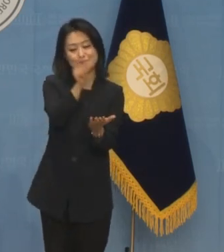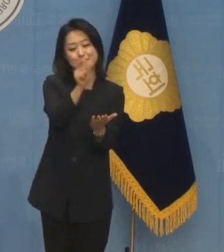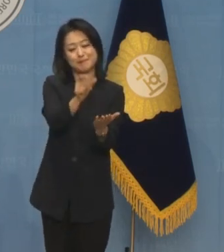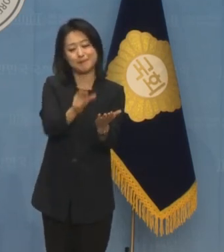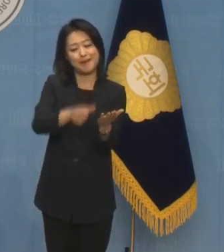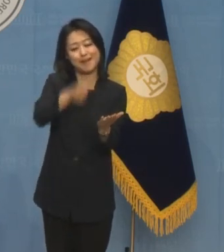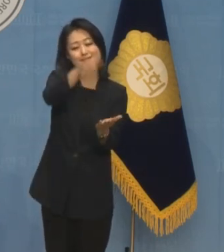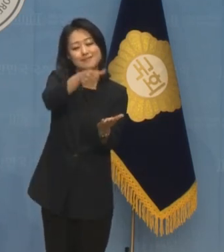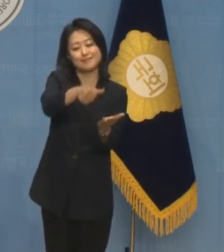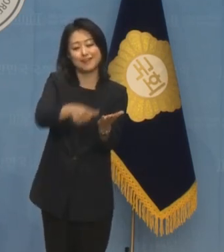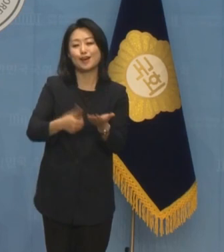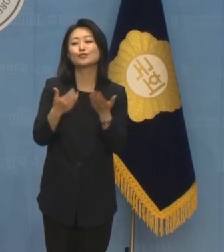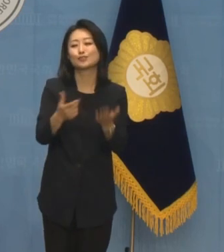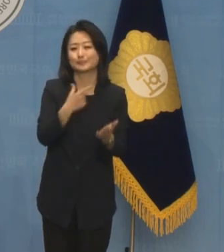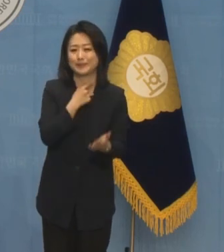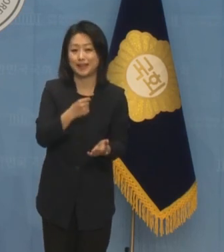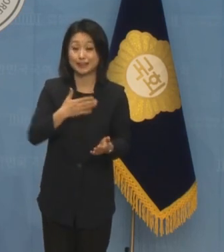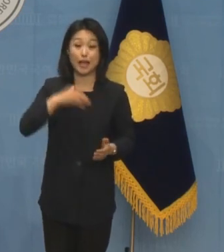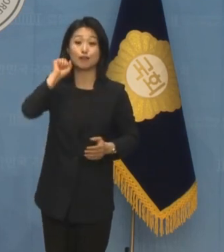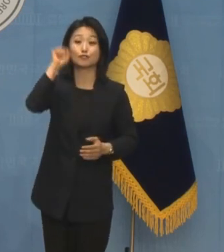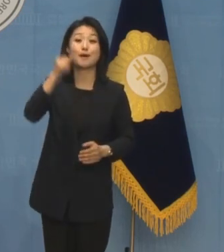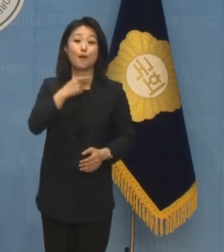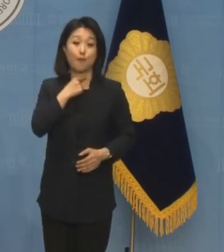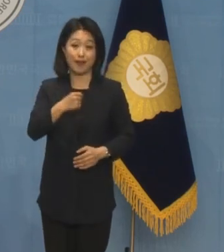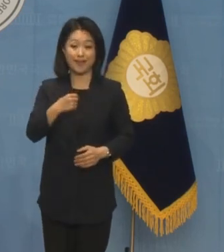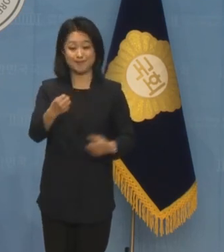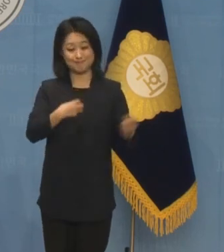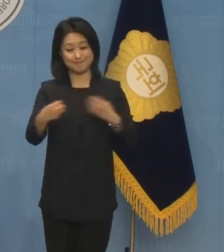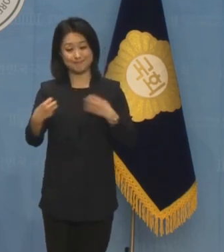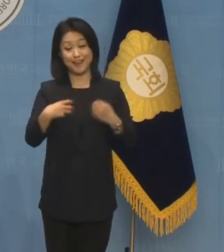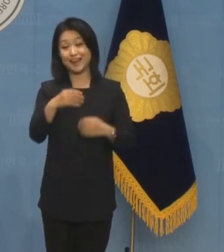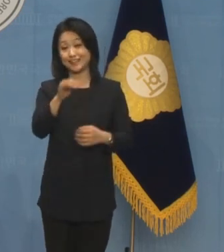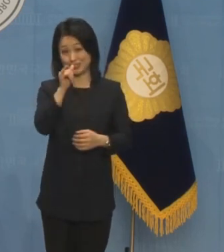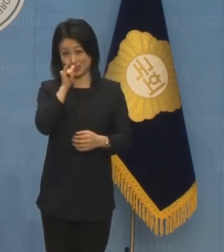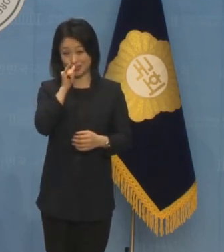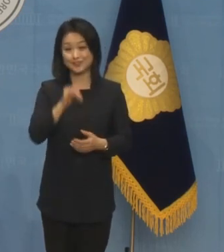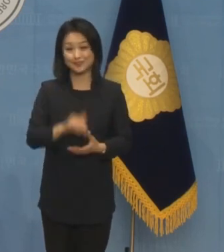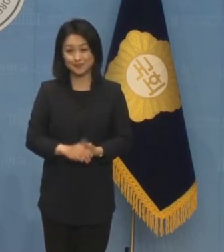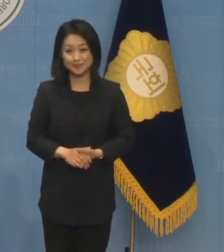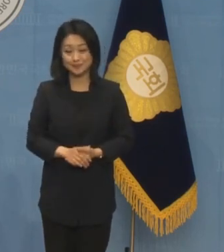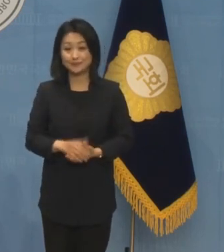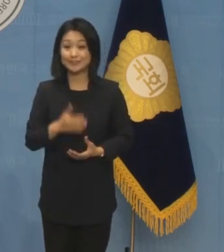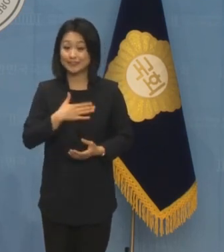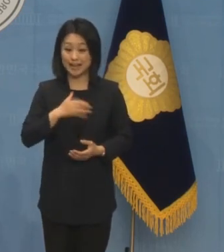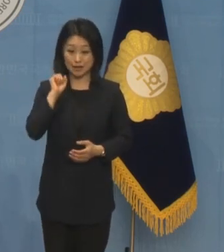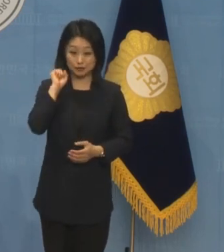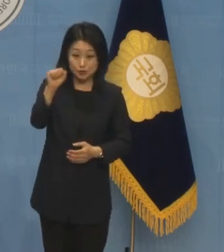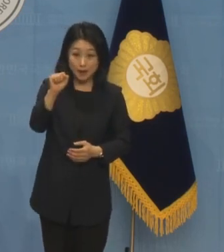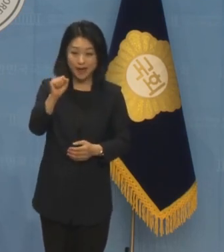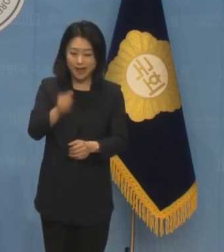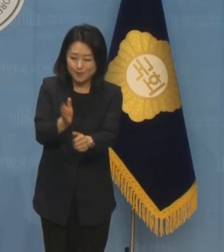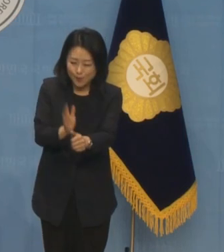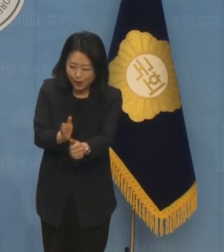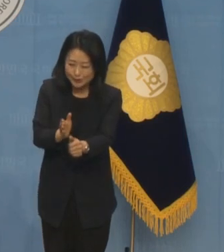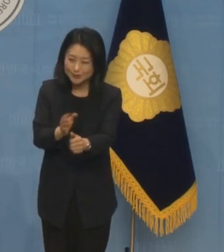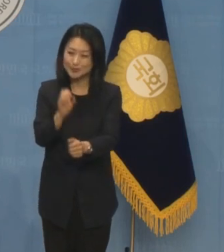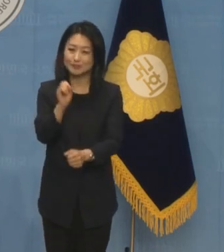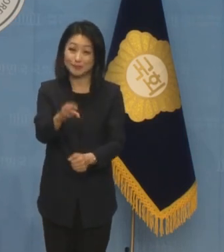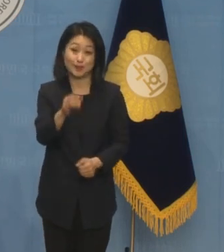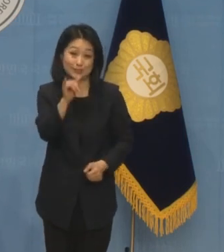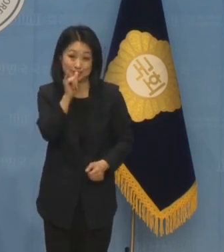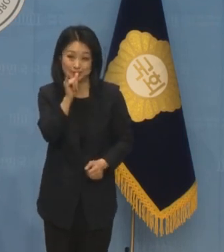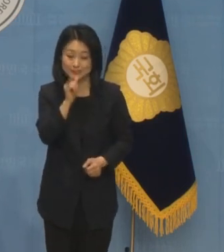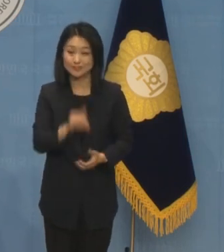해달라. 본인이 출마하겠다라고 말씀하신 분도 여럿 만났고 제가 출마를 권유하기도